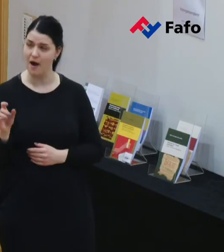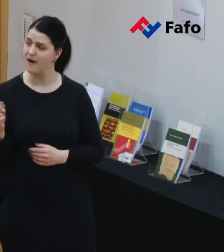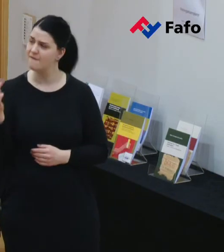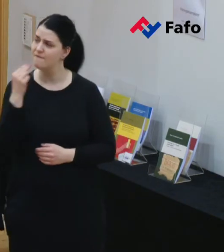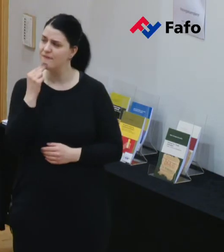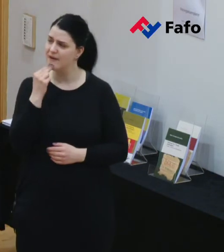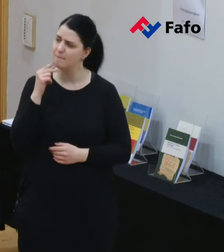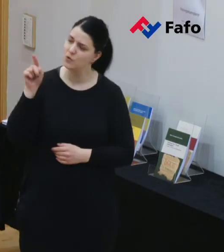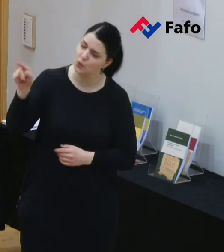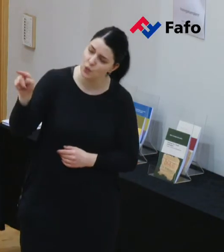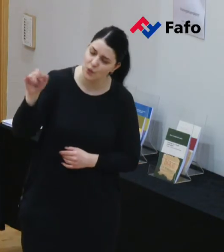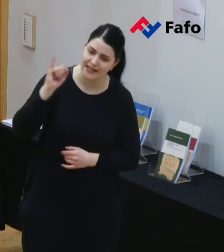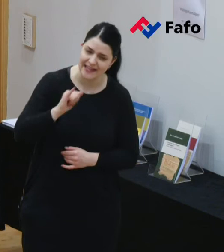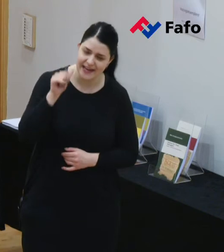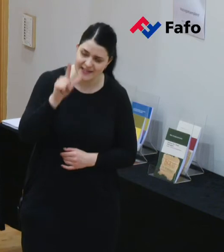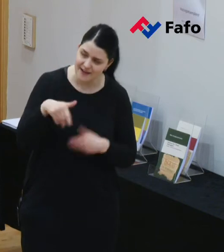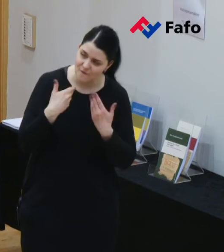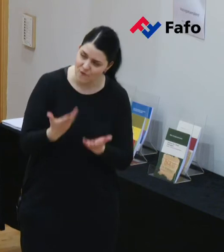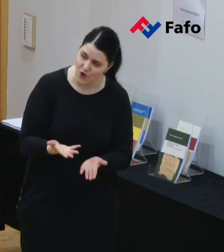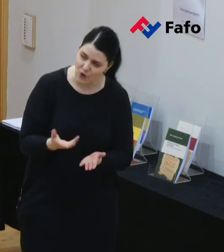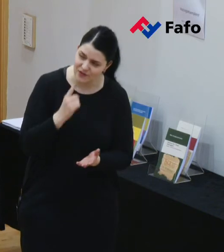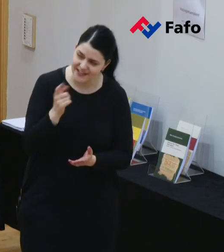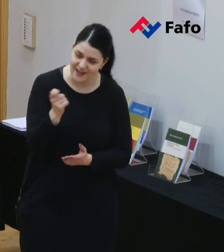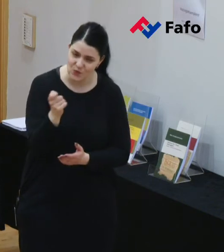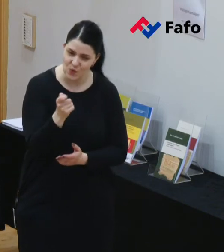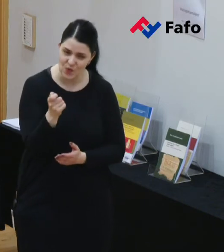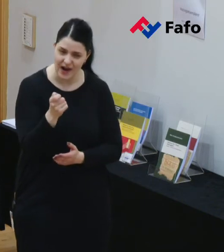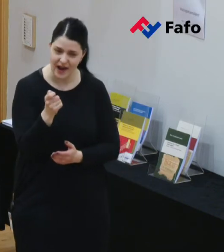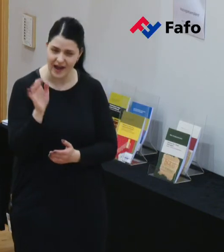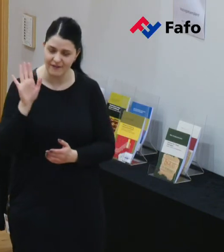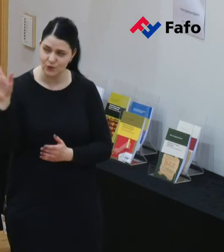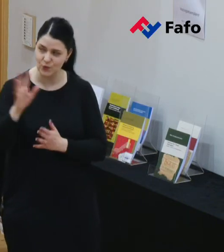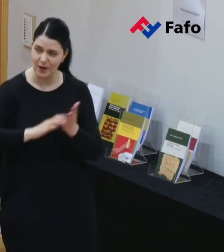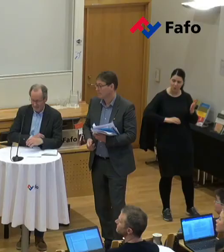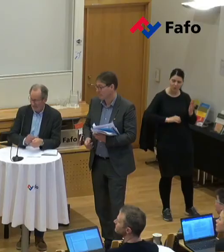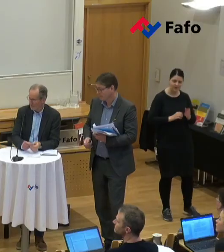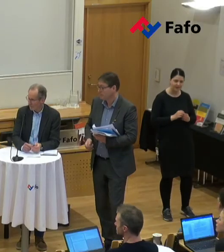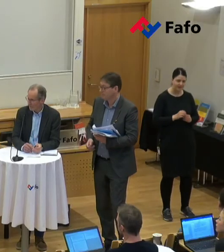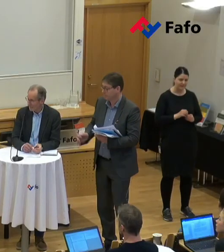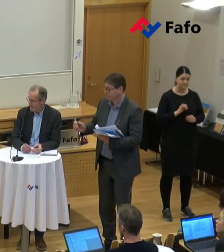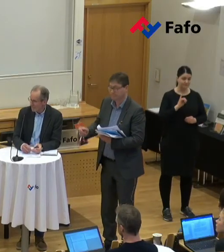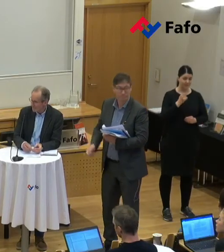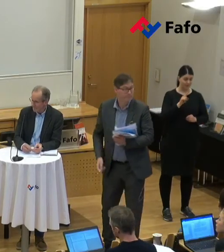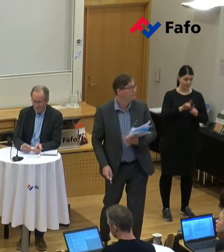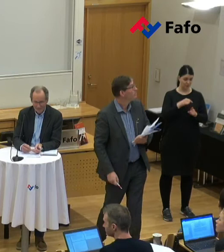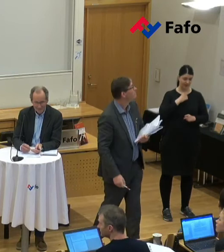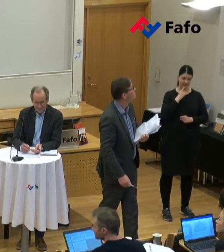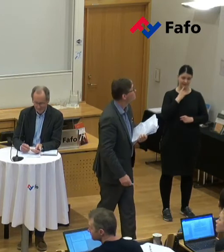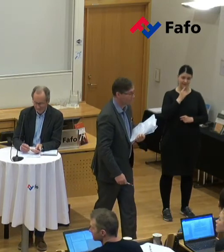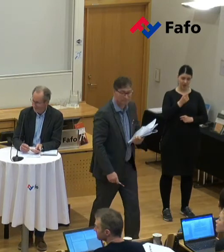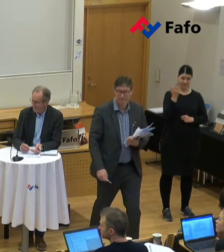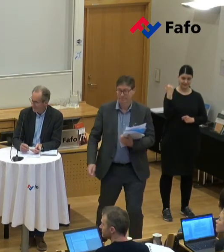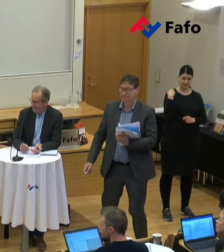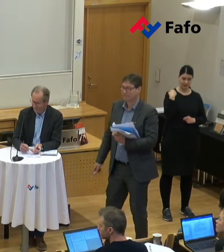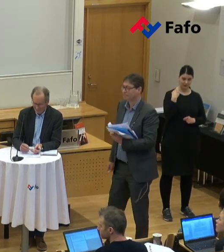Hvem vil du, Inge-Lise, må kanskje få si noe siden det var på rapporten også? Ja, altså, som jeg prøvde å si her i stad, det jo sånn